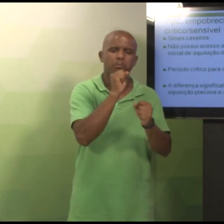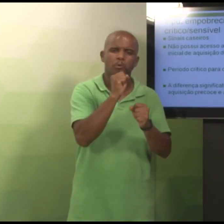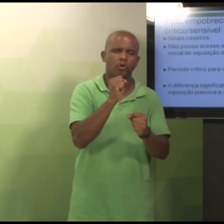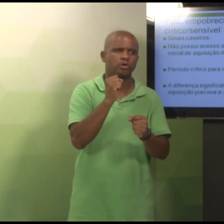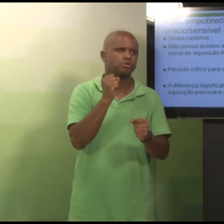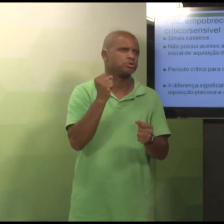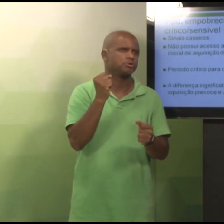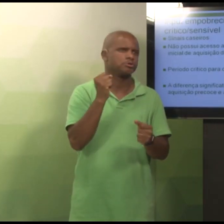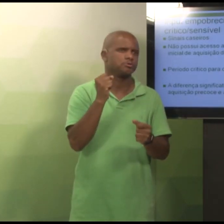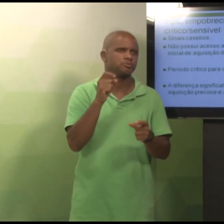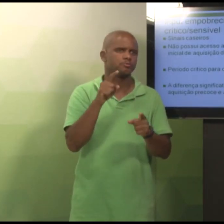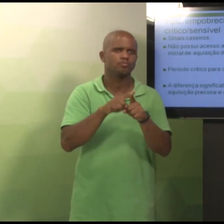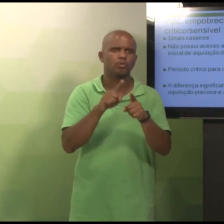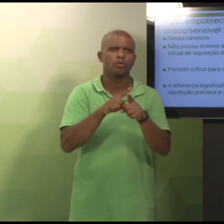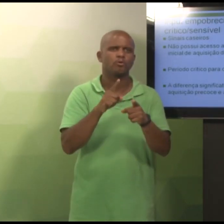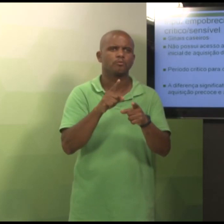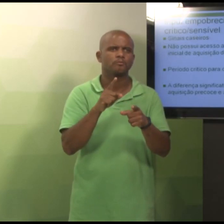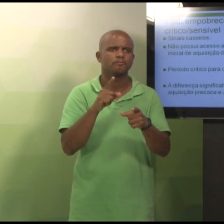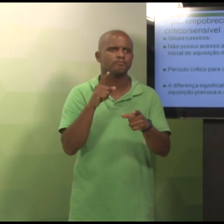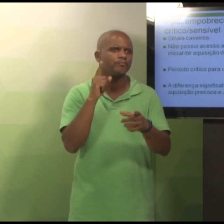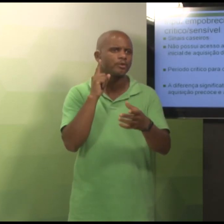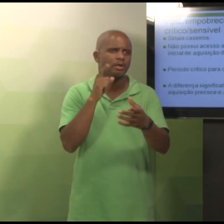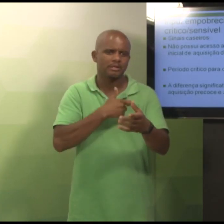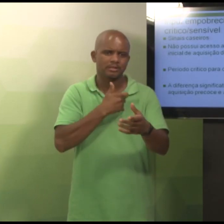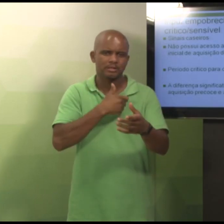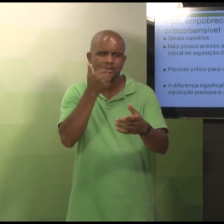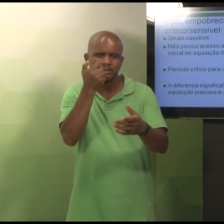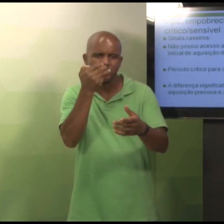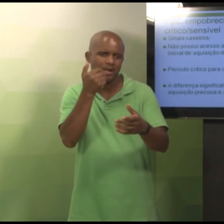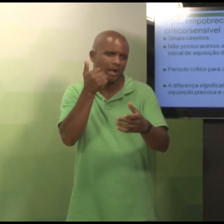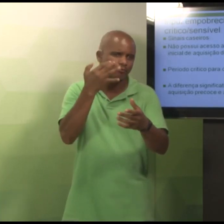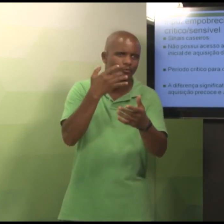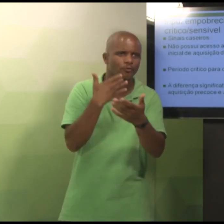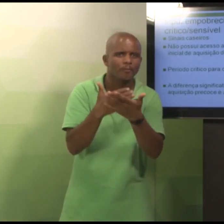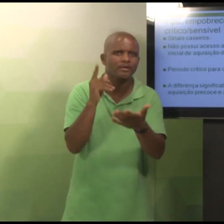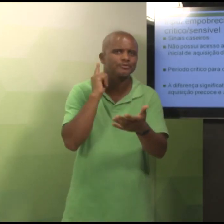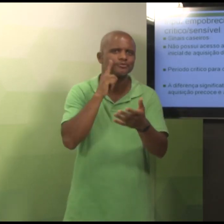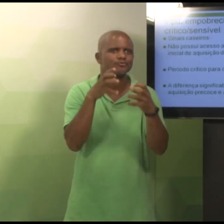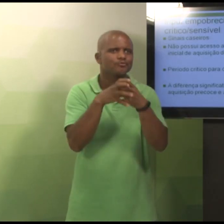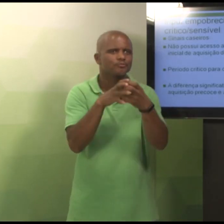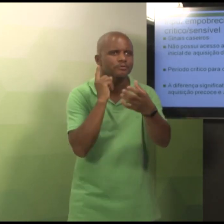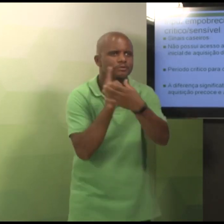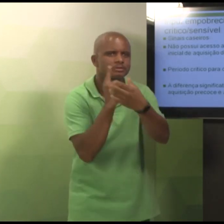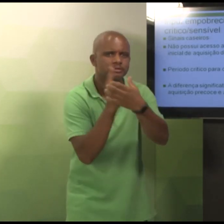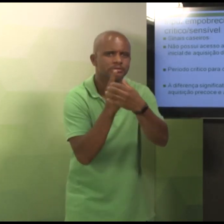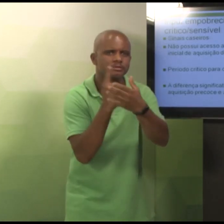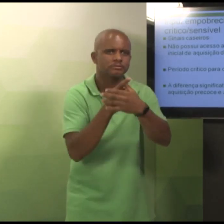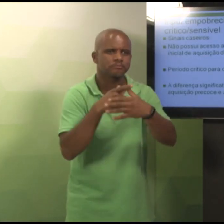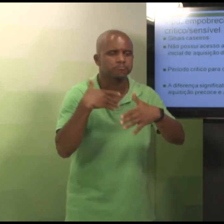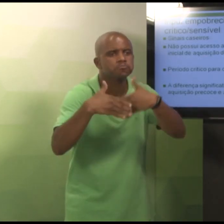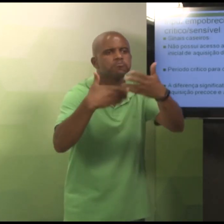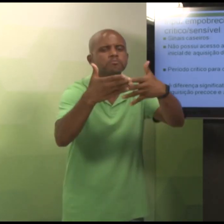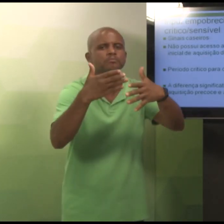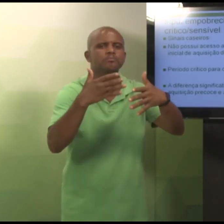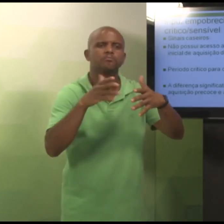o estímulo, para que essa que aos 12, 13 anos ela possa interagir